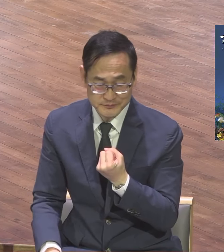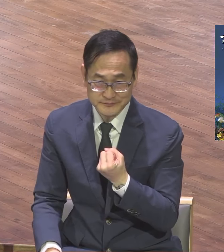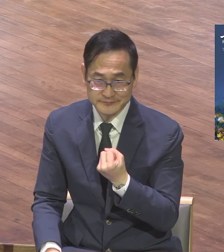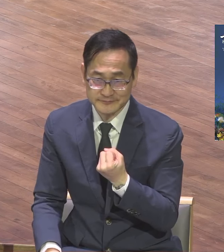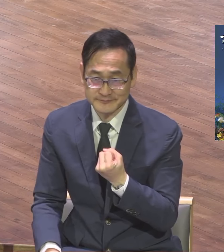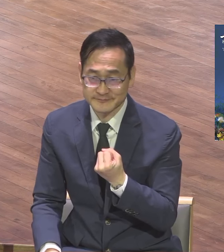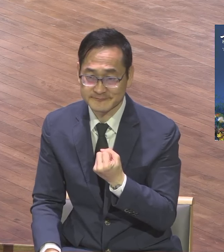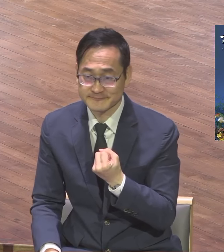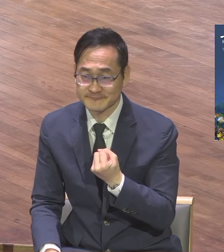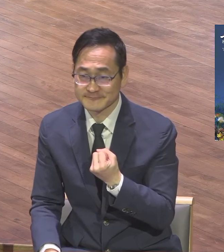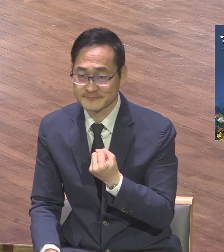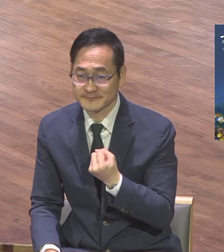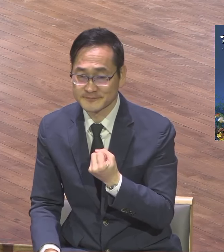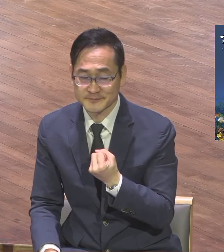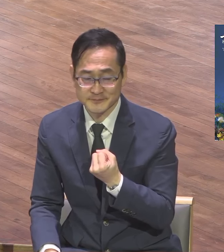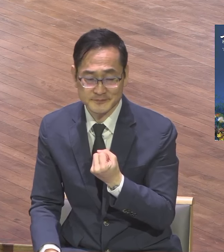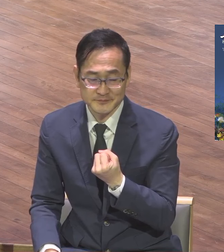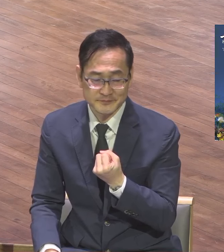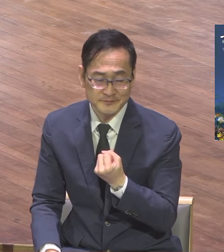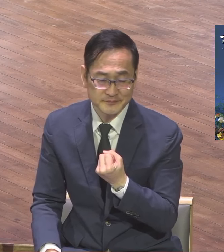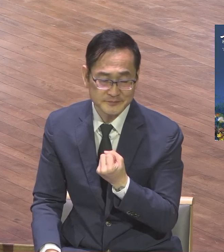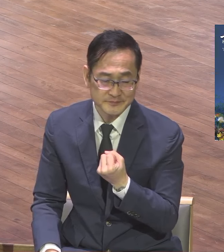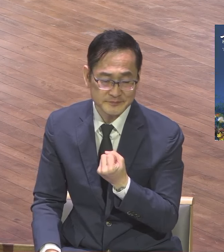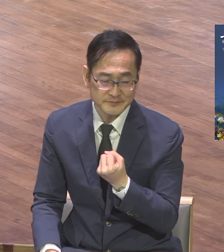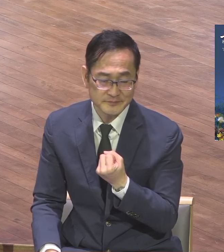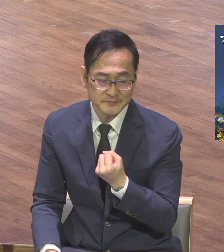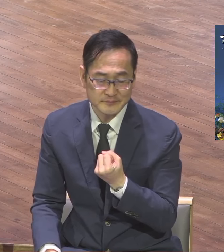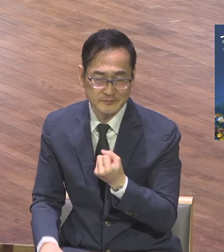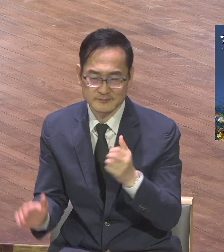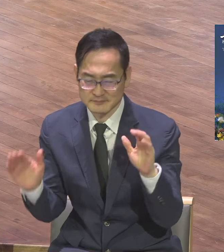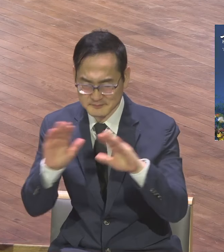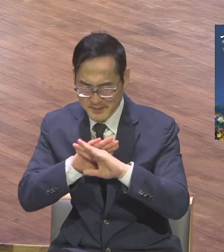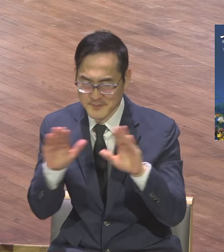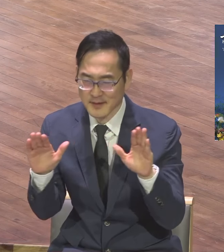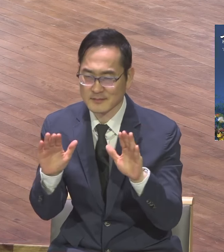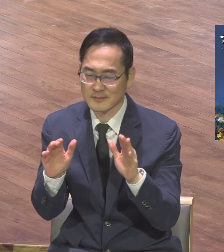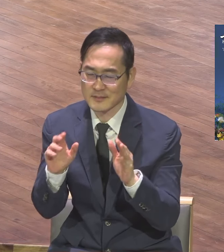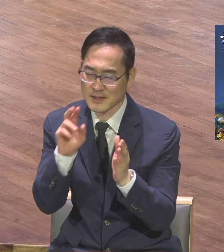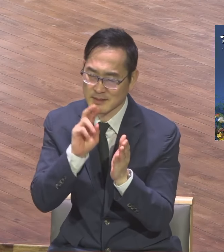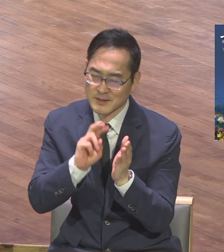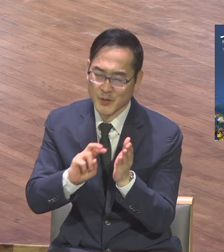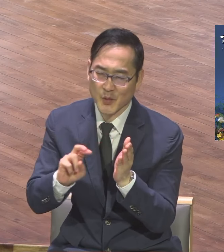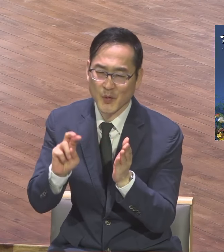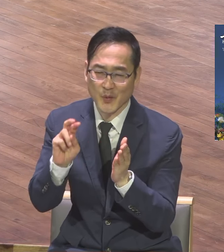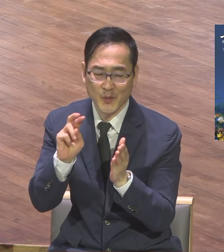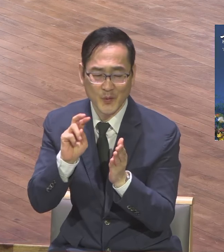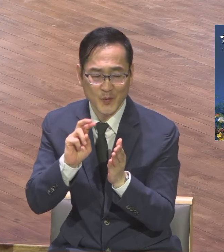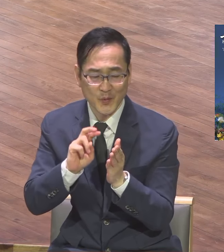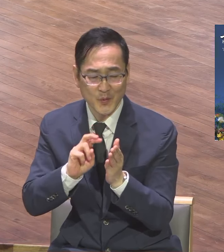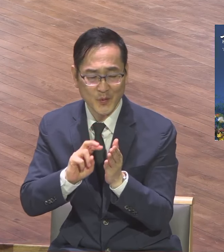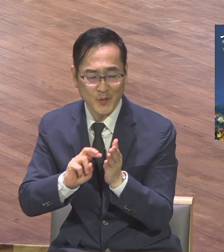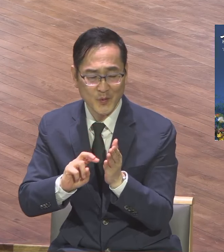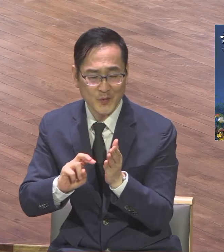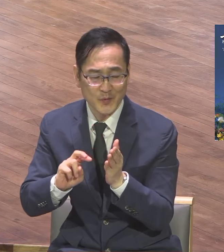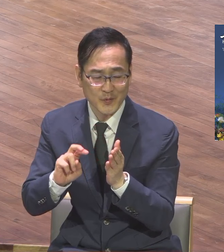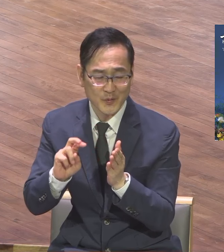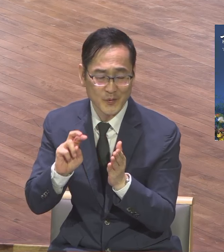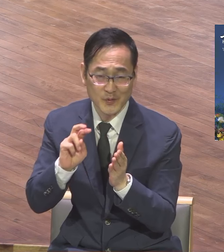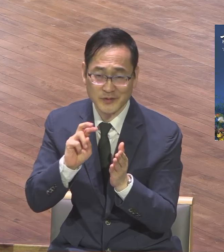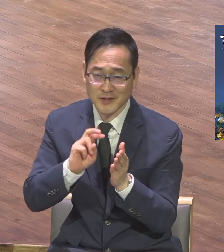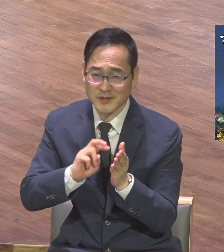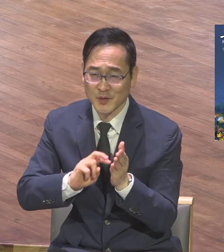참소하던 자가 쫓겨났다라고 밝혔어요. 밤낮 그냥 우리의 잘못을 막